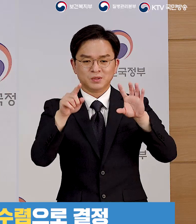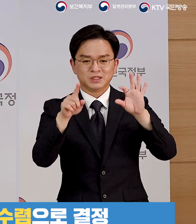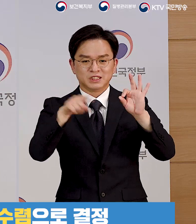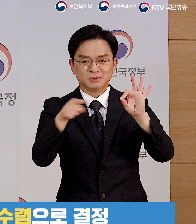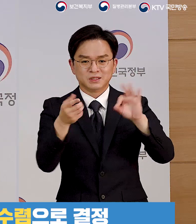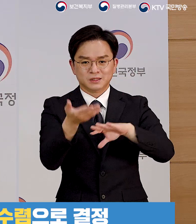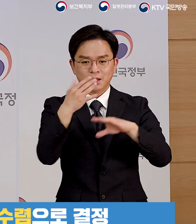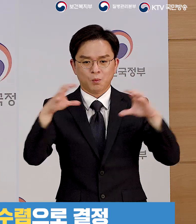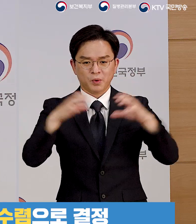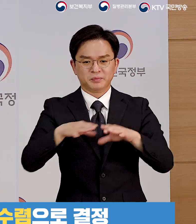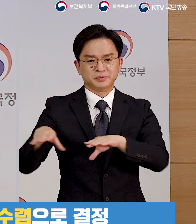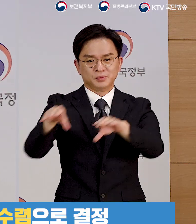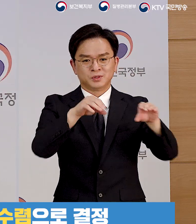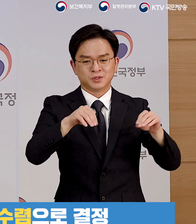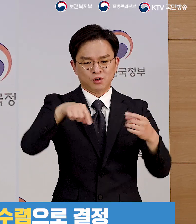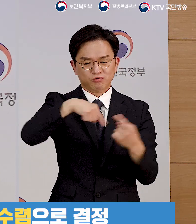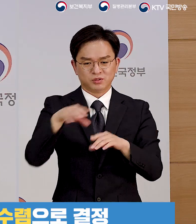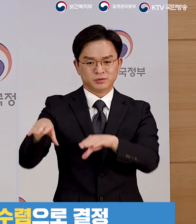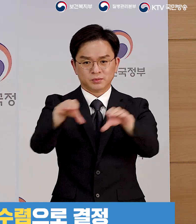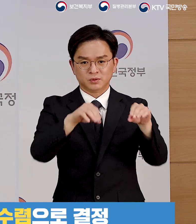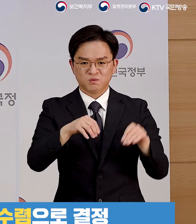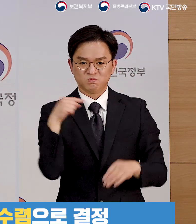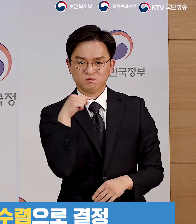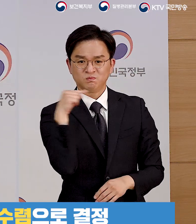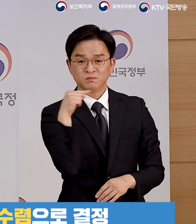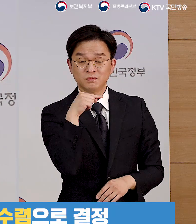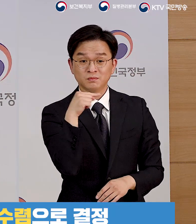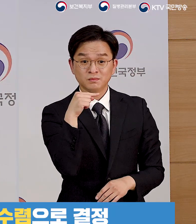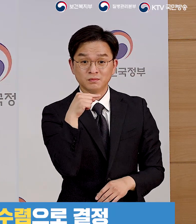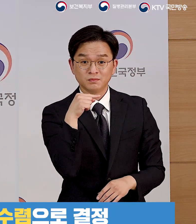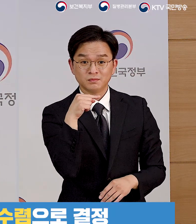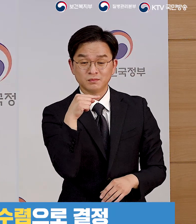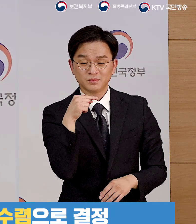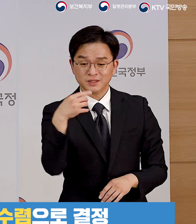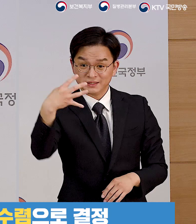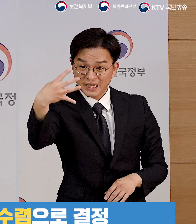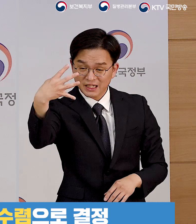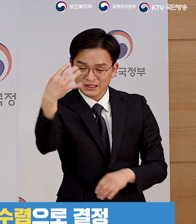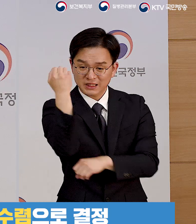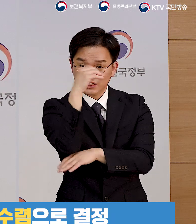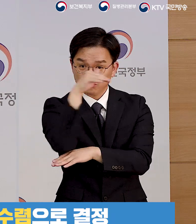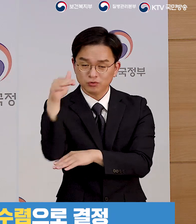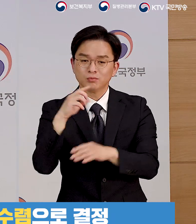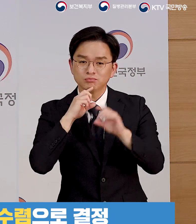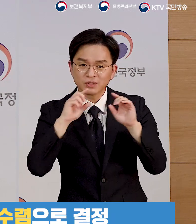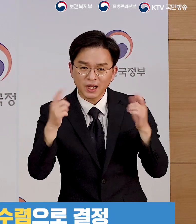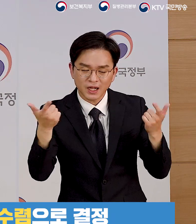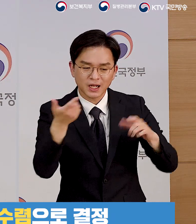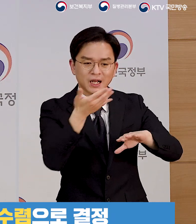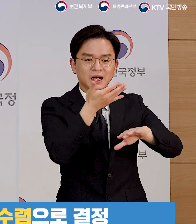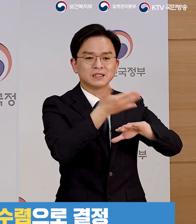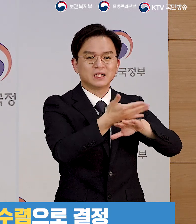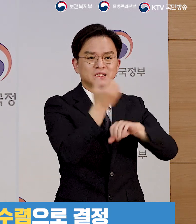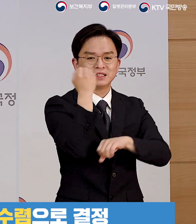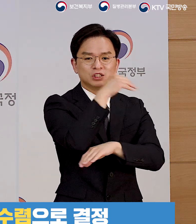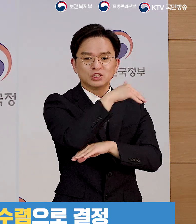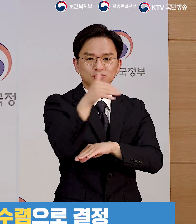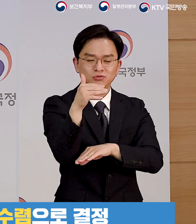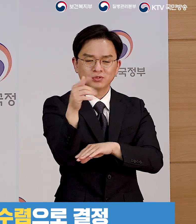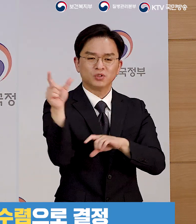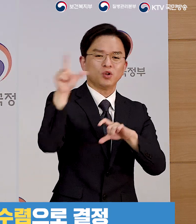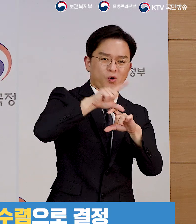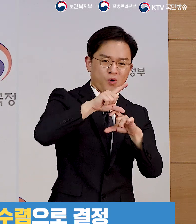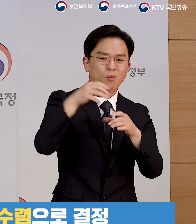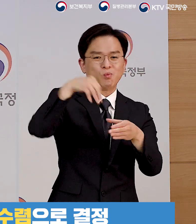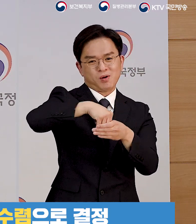엄격히 제한을 하고 있습니다. 그래서 그때는 우리가 제시되었던 각 4개 지표들의 객관적 수치